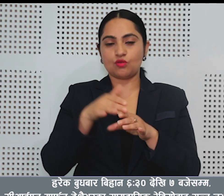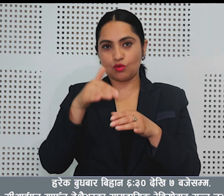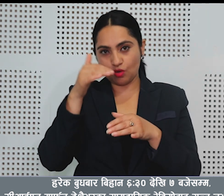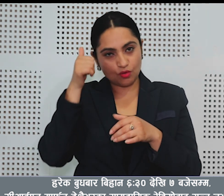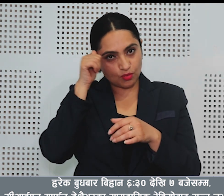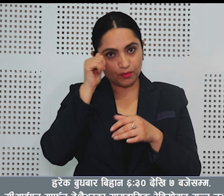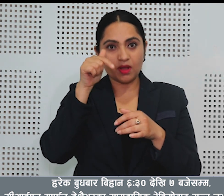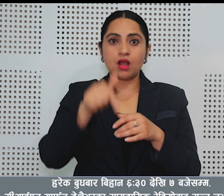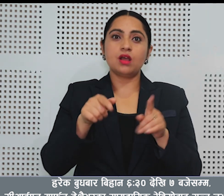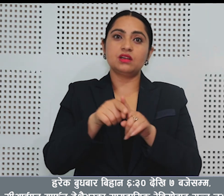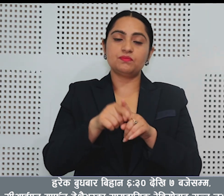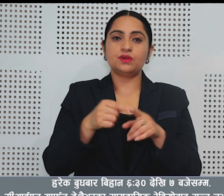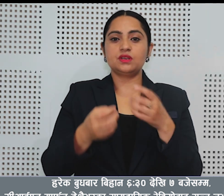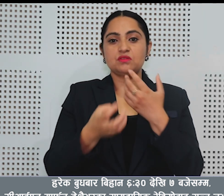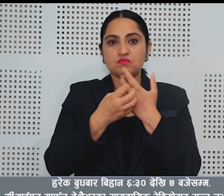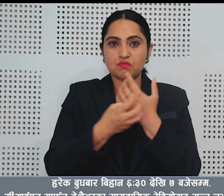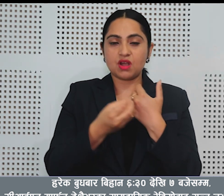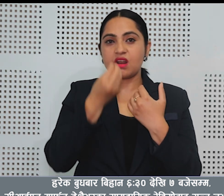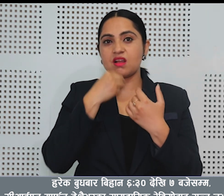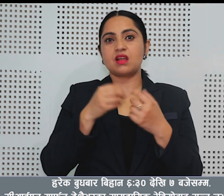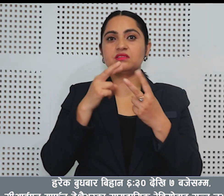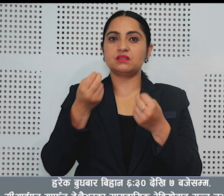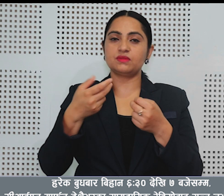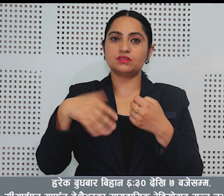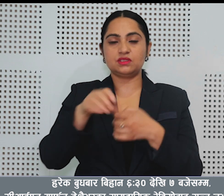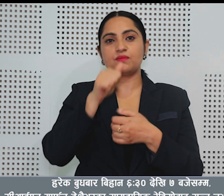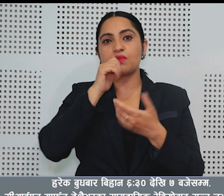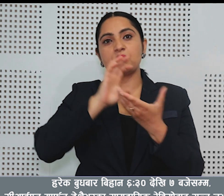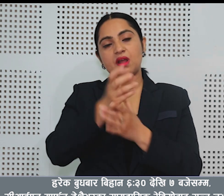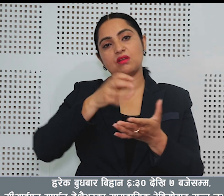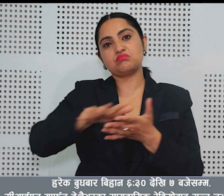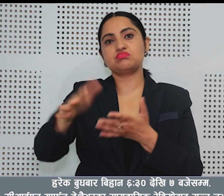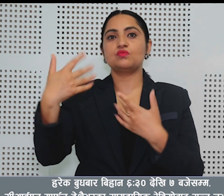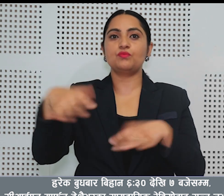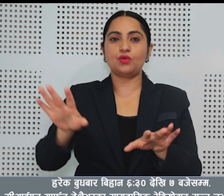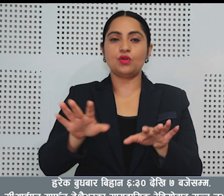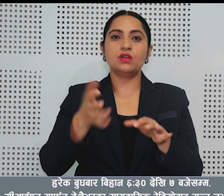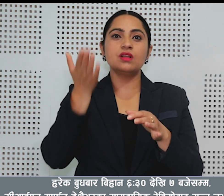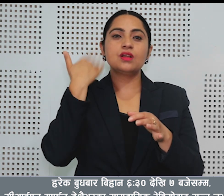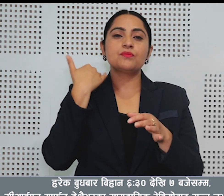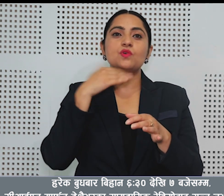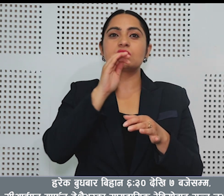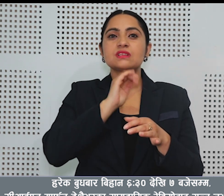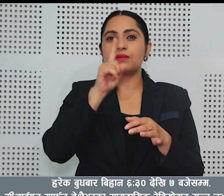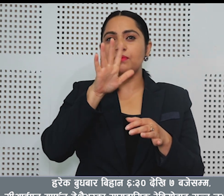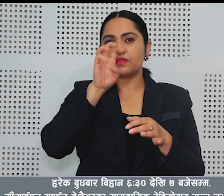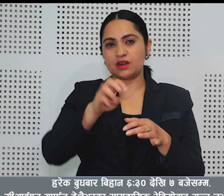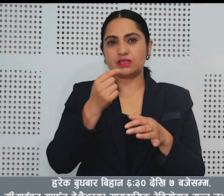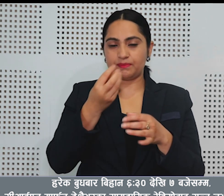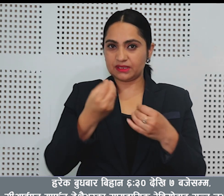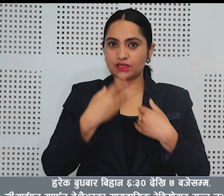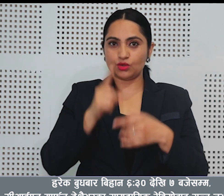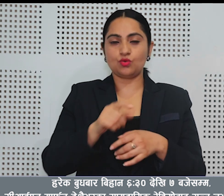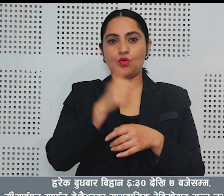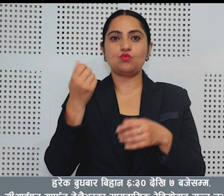सबै बगाएको, अहिले पनि पकाएर खाने भाँडा सबै बगाइदियो। पोहोर साल त अब 15,000 पैसा दिएको के अरे सबैलाई, अरू